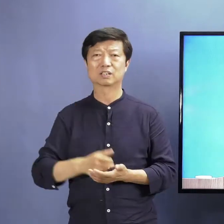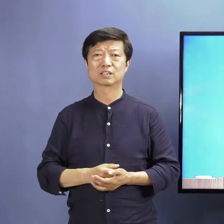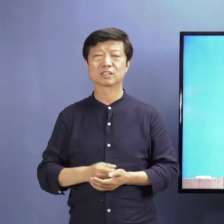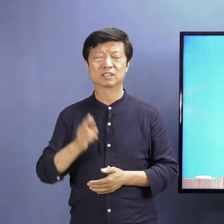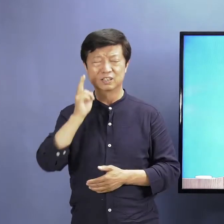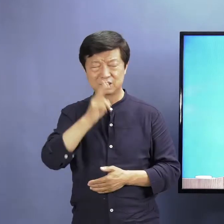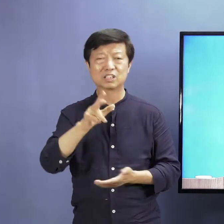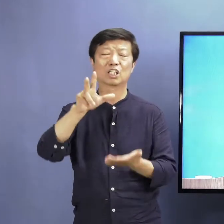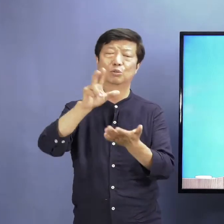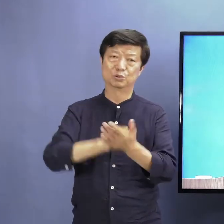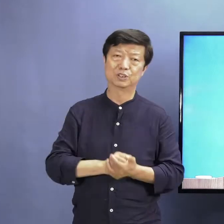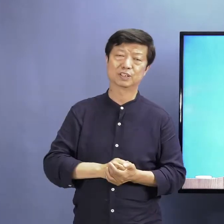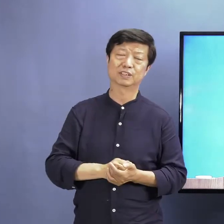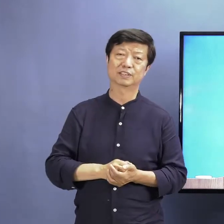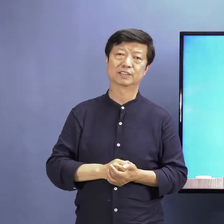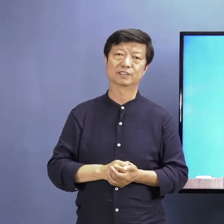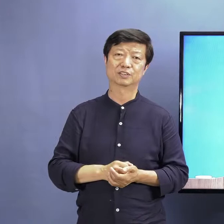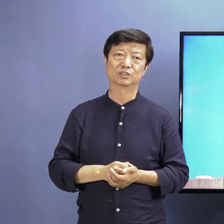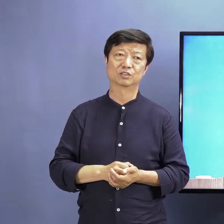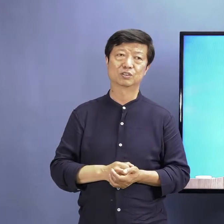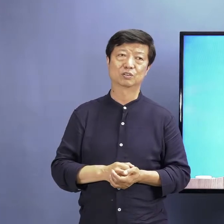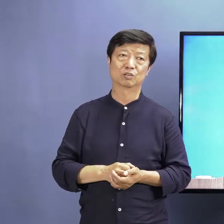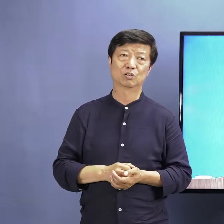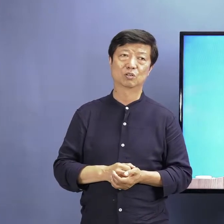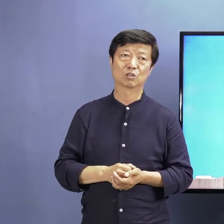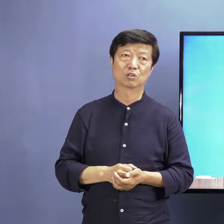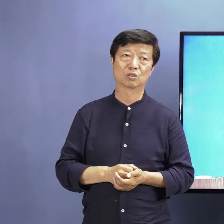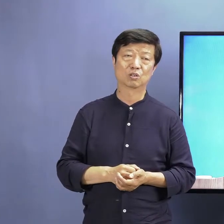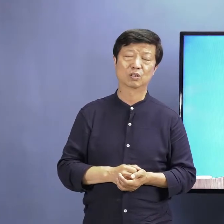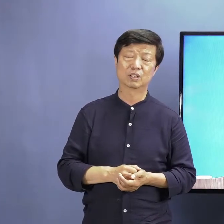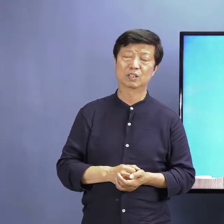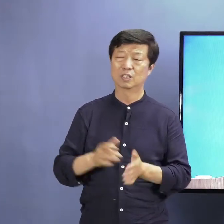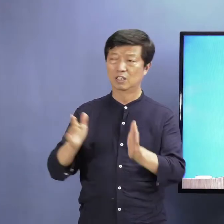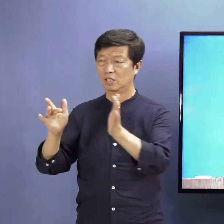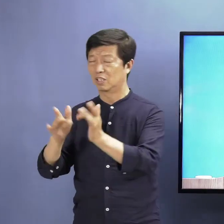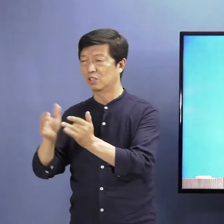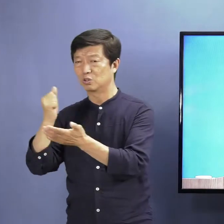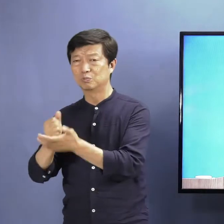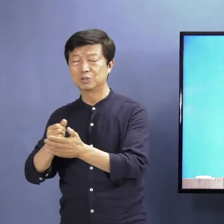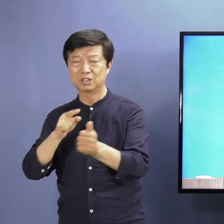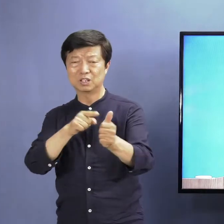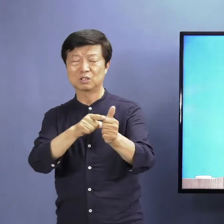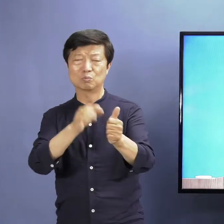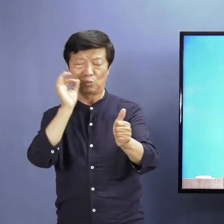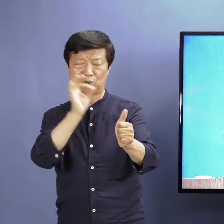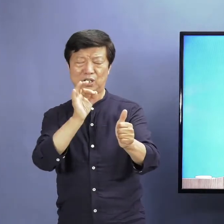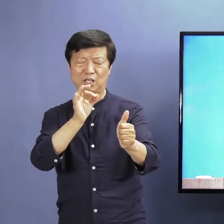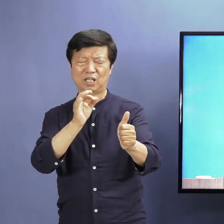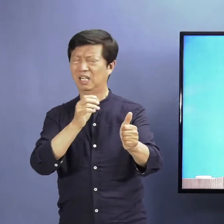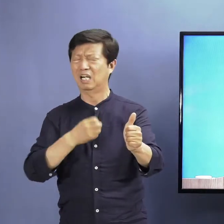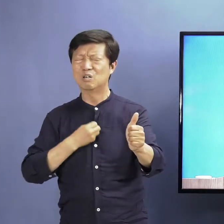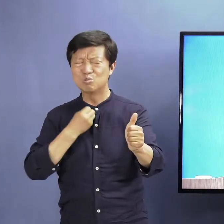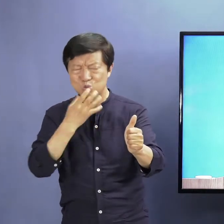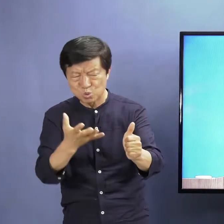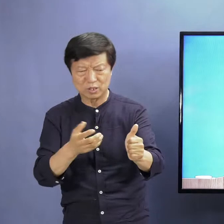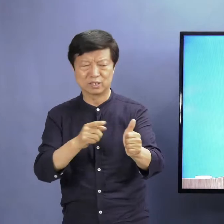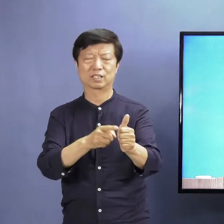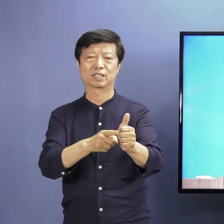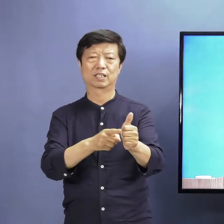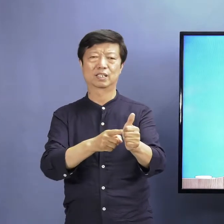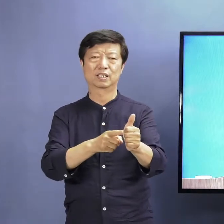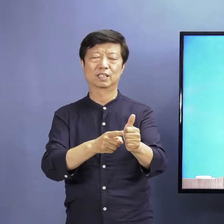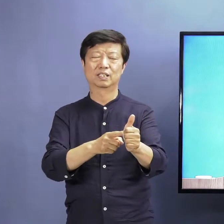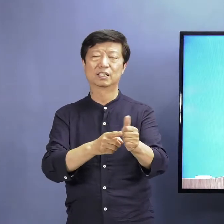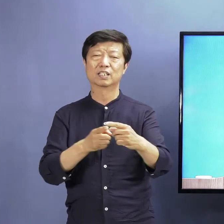안쓰러운 상황입니다. 뿐만 아니라 도와줄 수 없을 만큼 역겹다 하는 거예요. 그래서 이것을 주님께서는